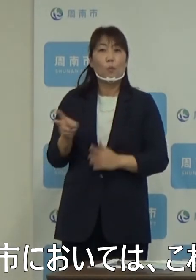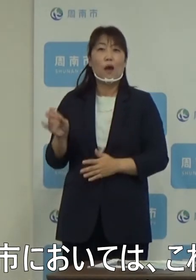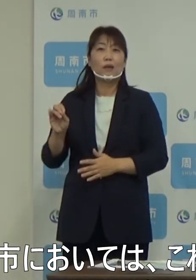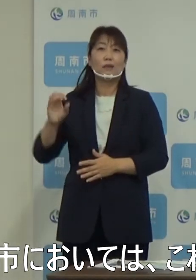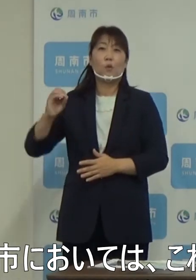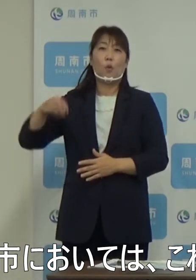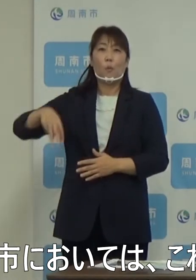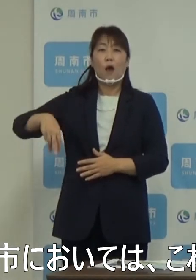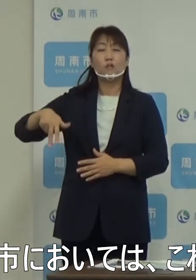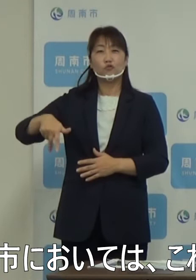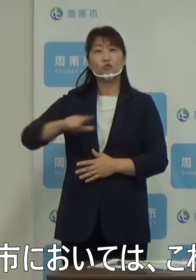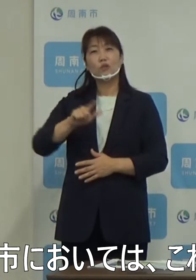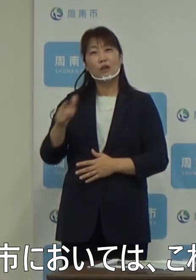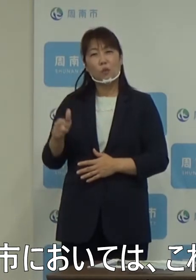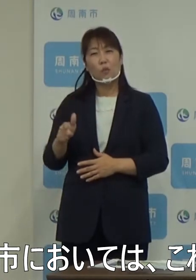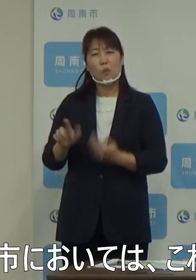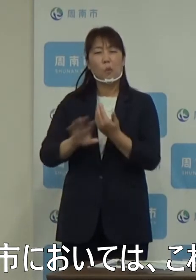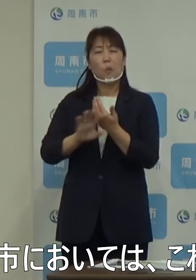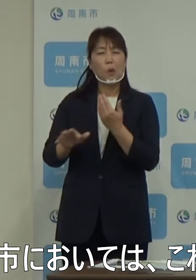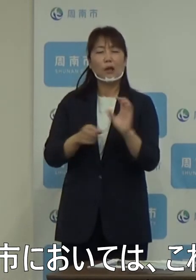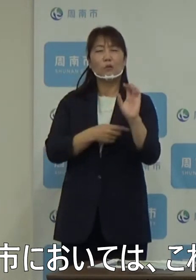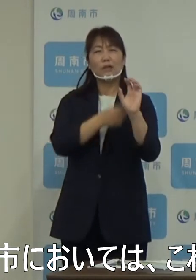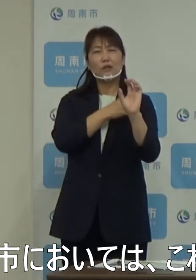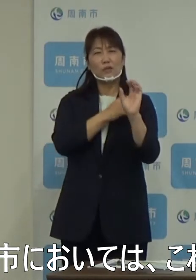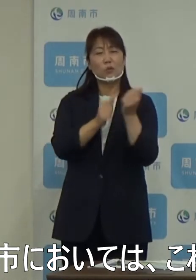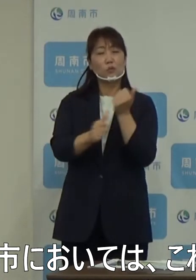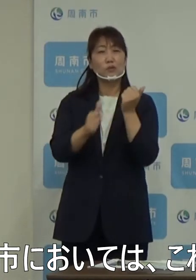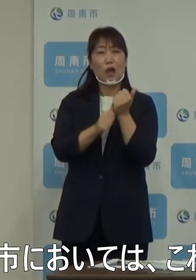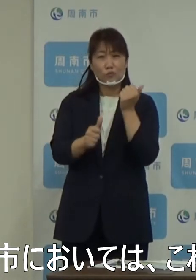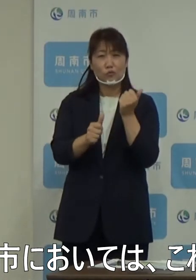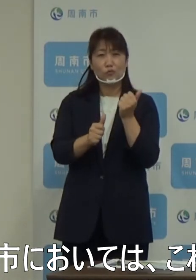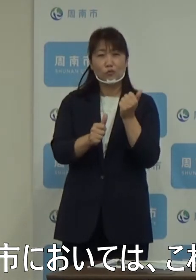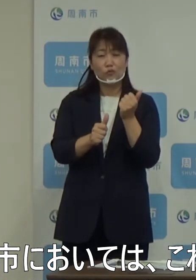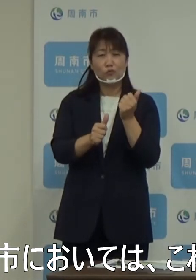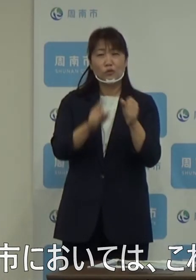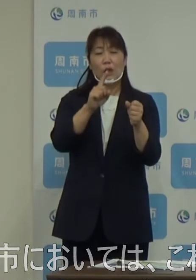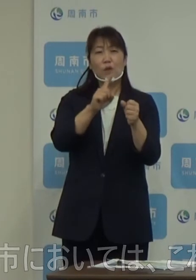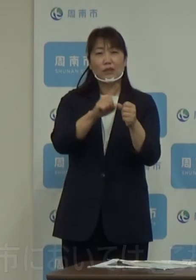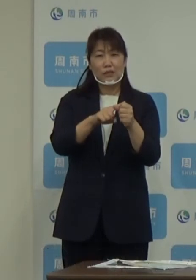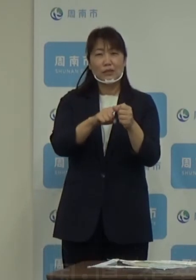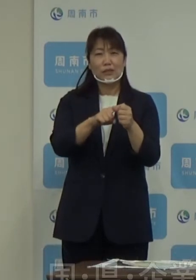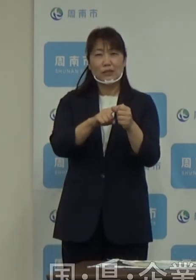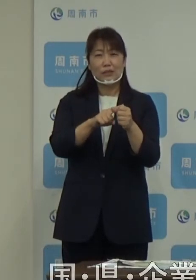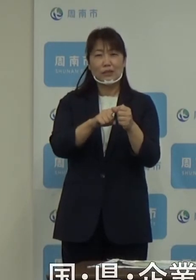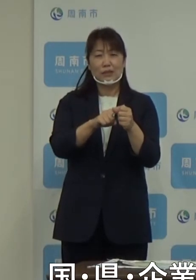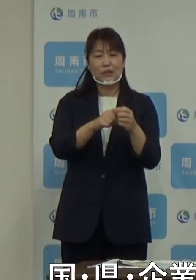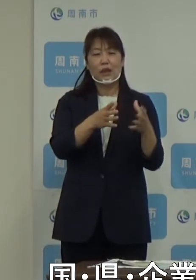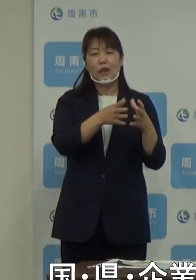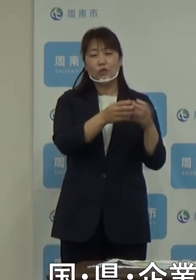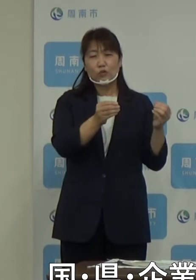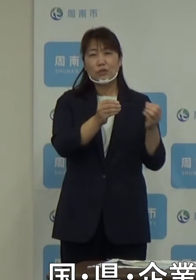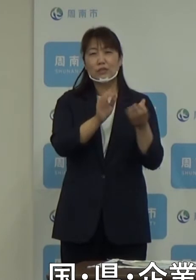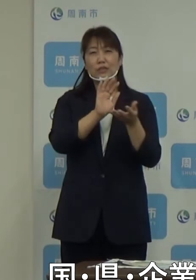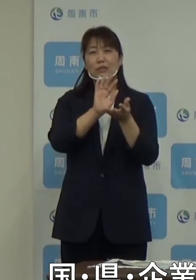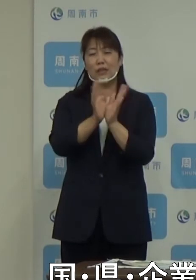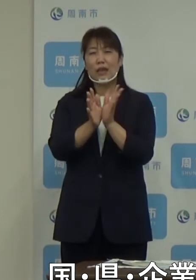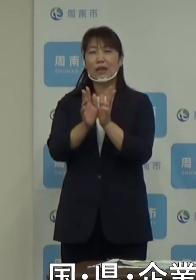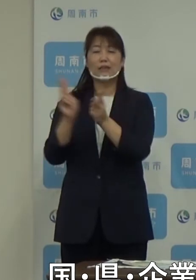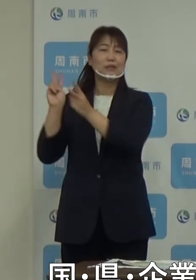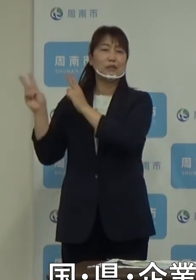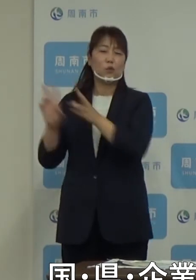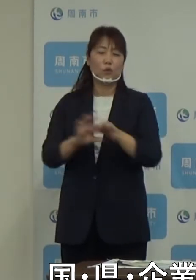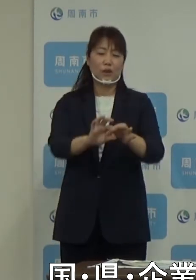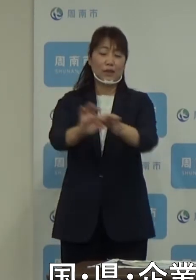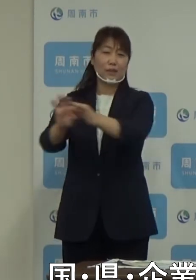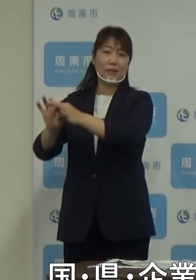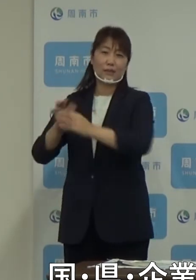スなど脱炭素化に資する次世代エネルギーの利活用推進に国、県、企業等と連